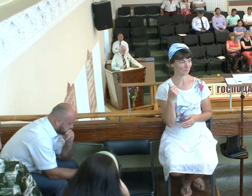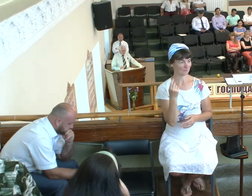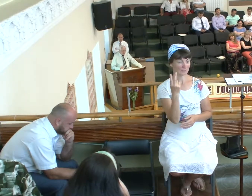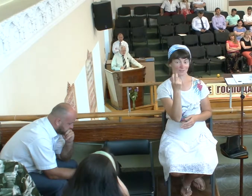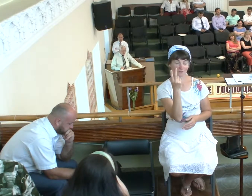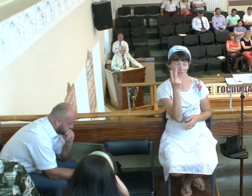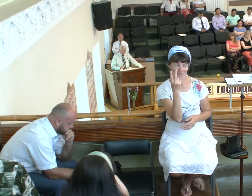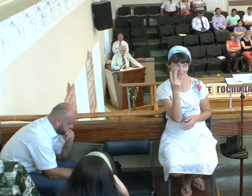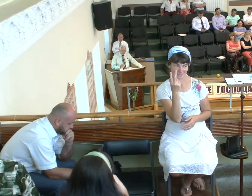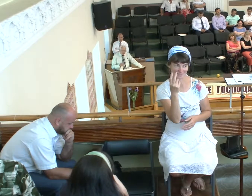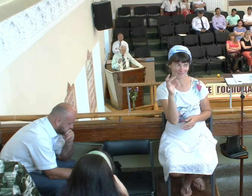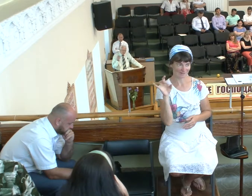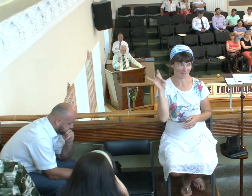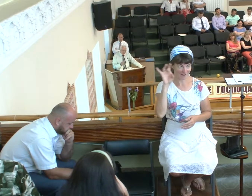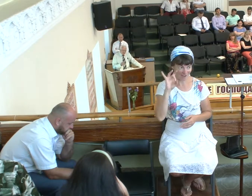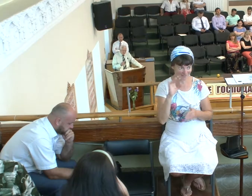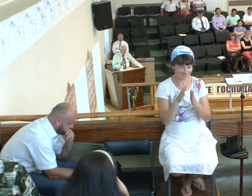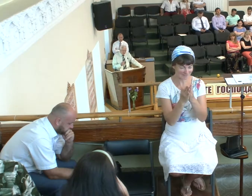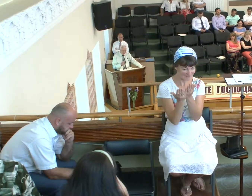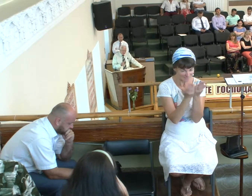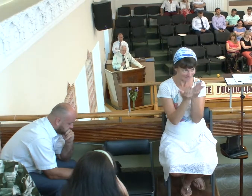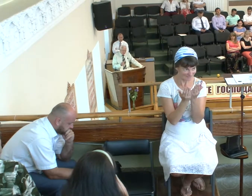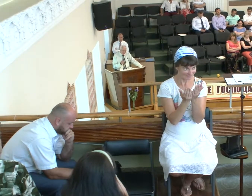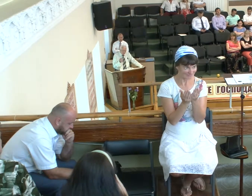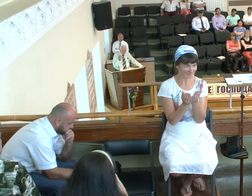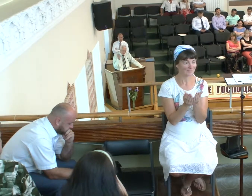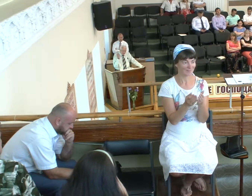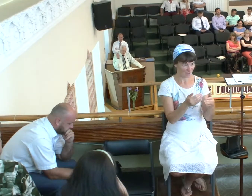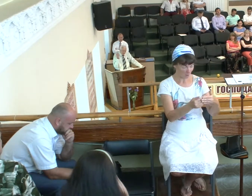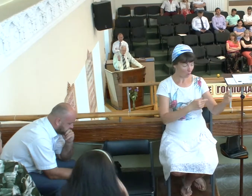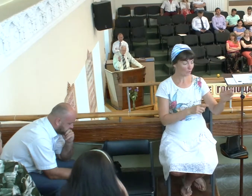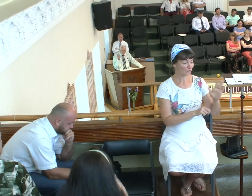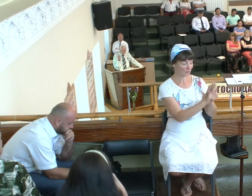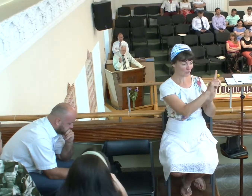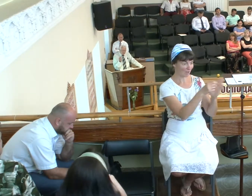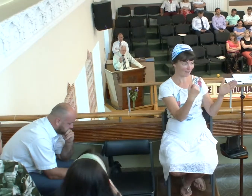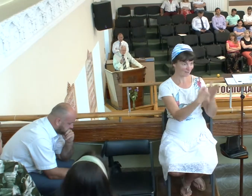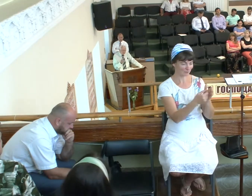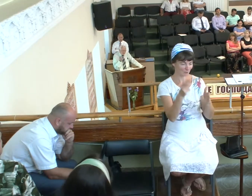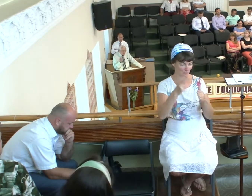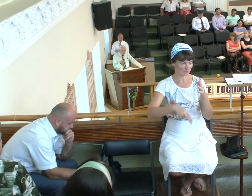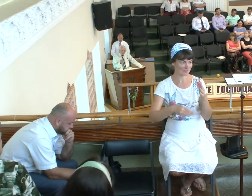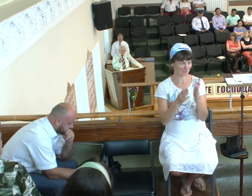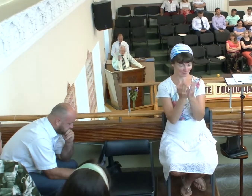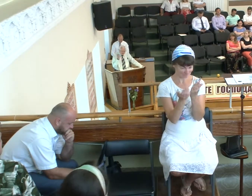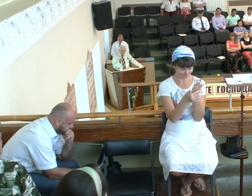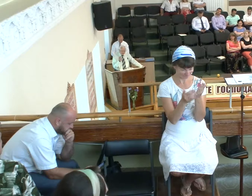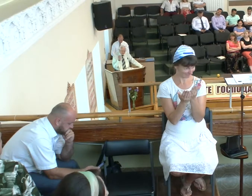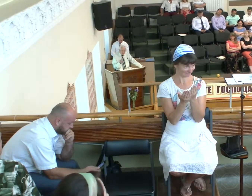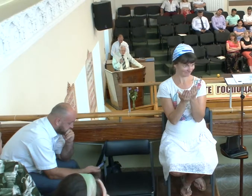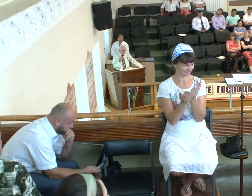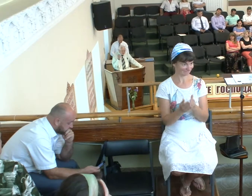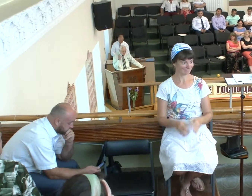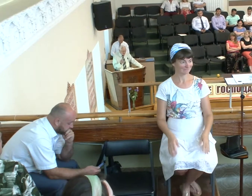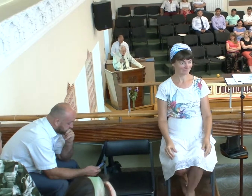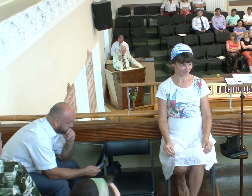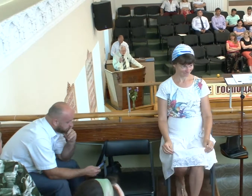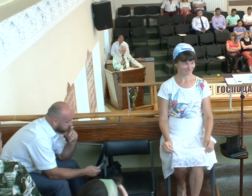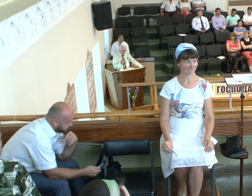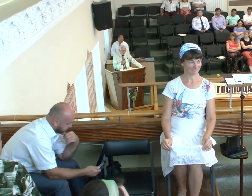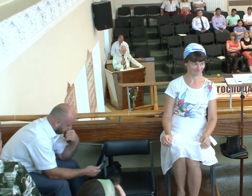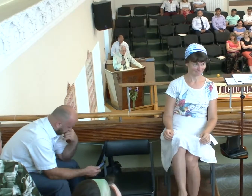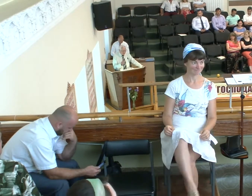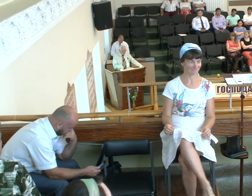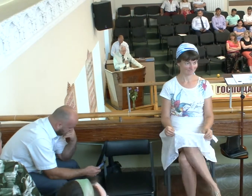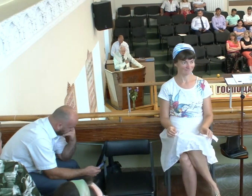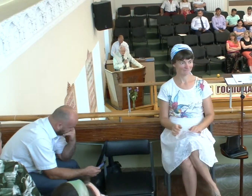обетования. Он постоянно опирался на них. И если он открыл новые обетования, говорит, Бог так сказал. Будет так, как